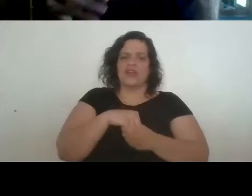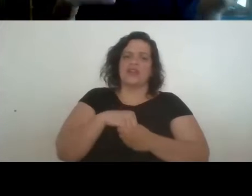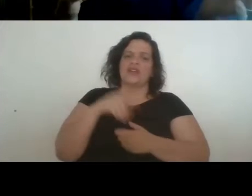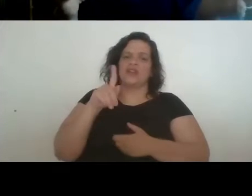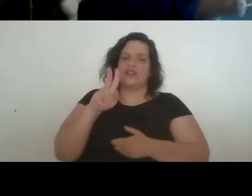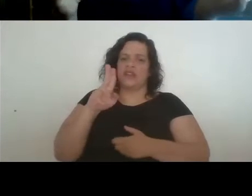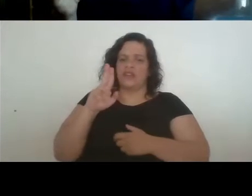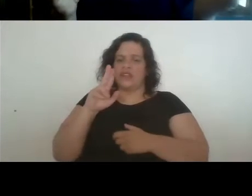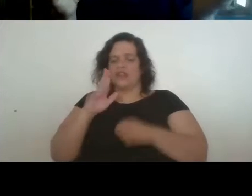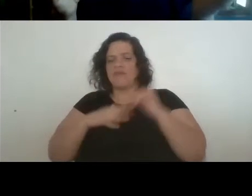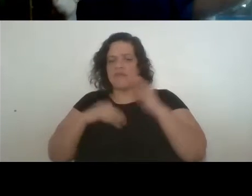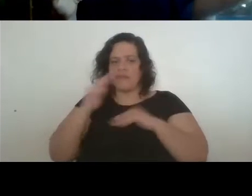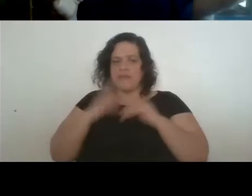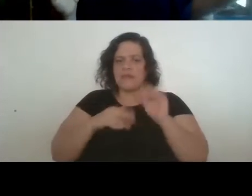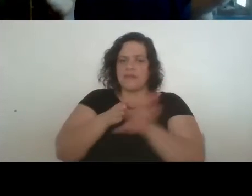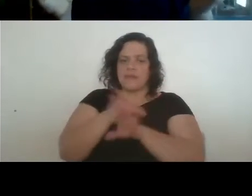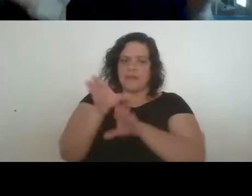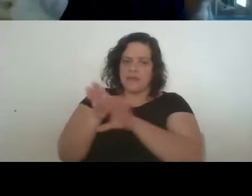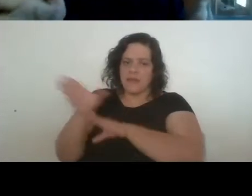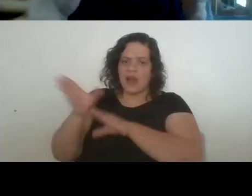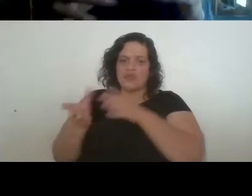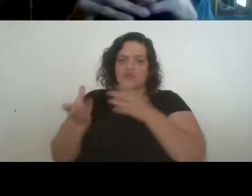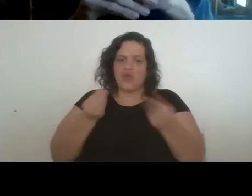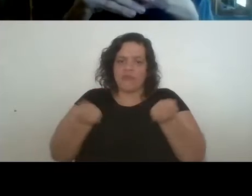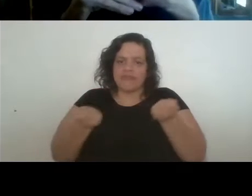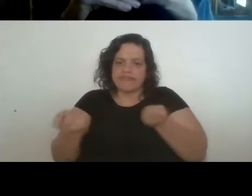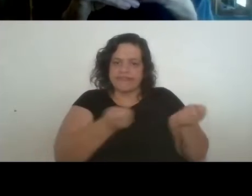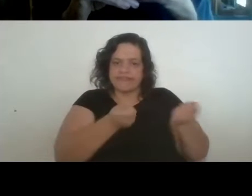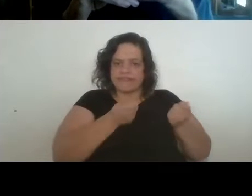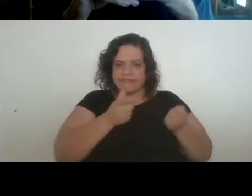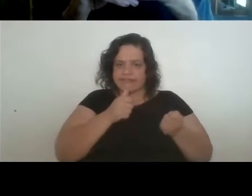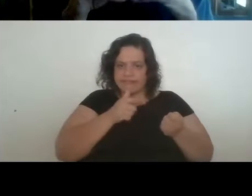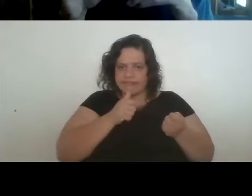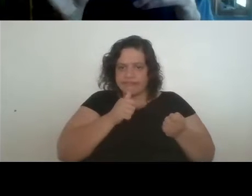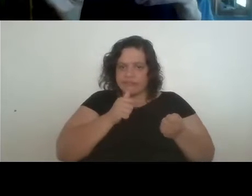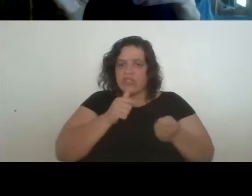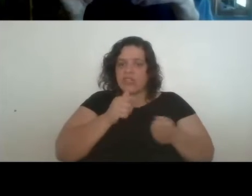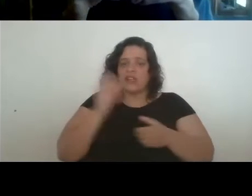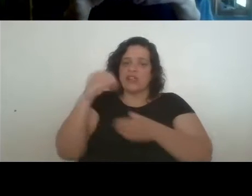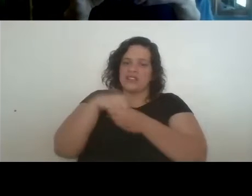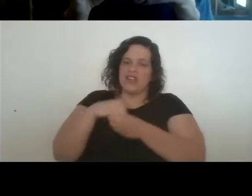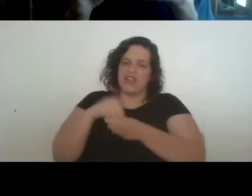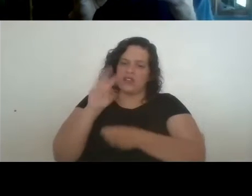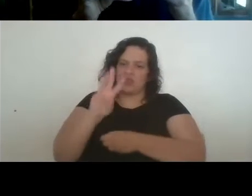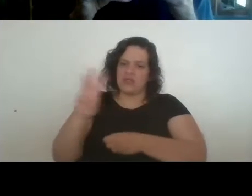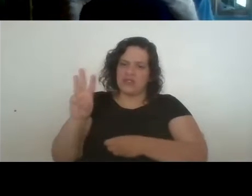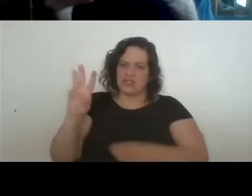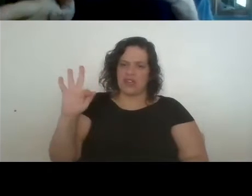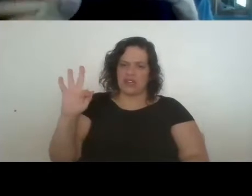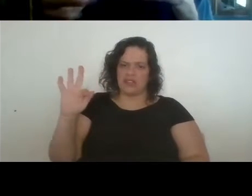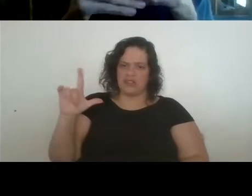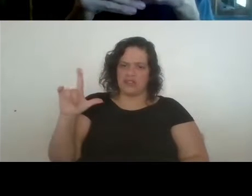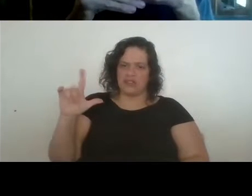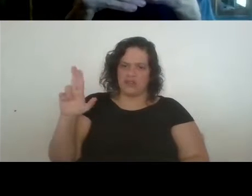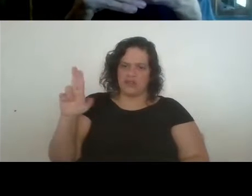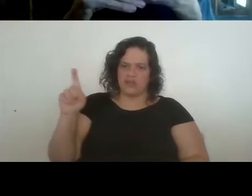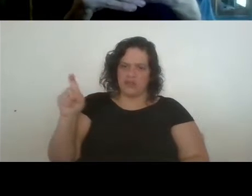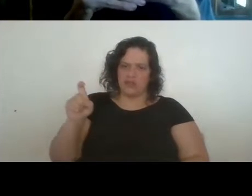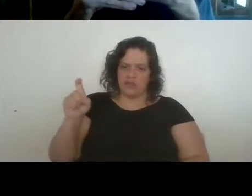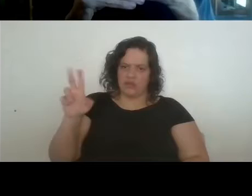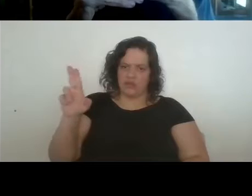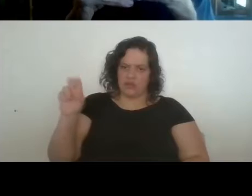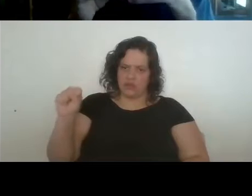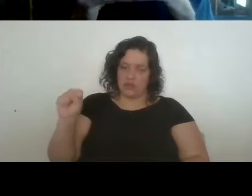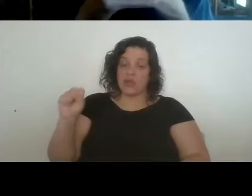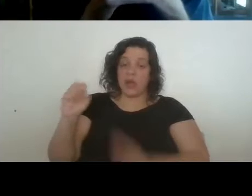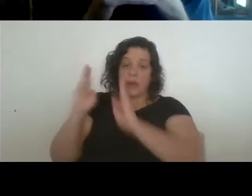Então, se alguém tiver dificuldade de acessar a norma, pode entrar lá no site da Fluxus, na seção Biblioteca, que vocês acessam esse